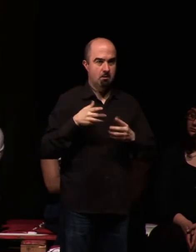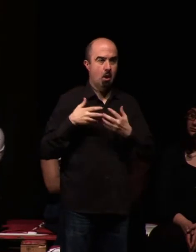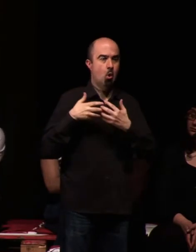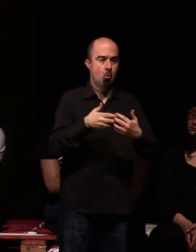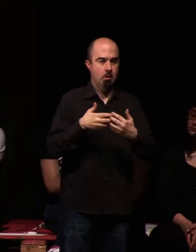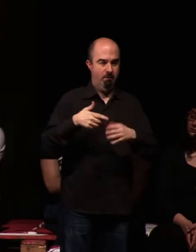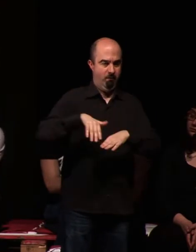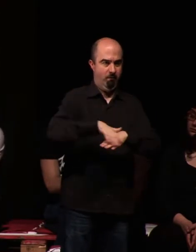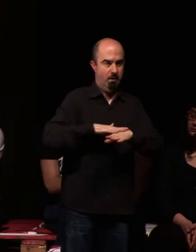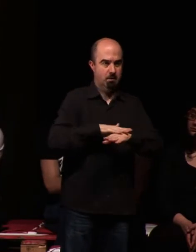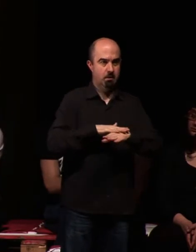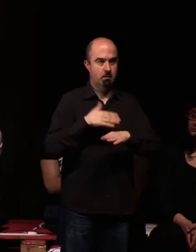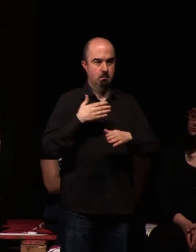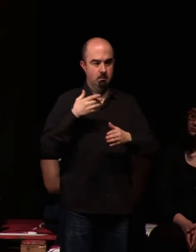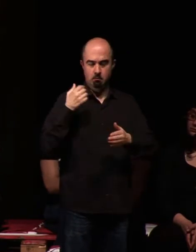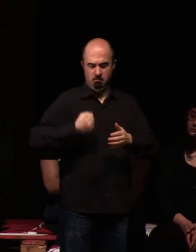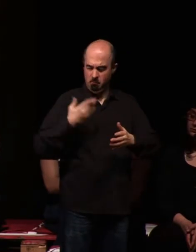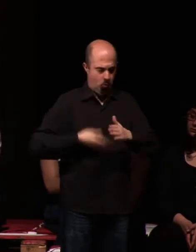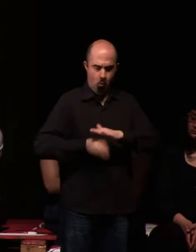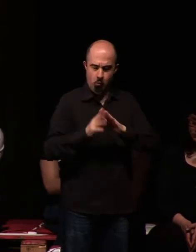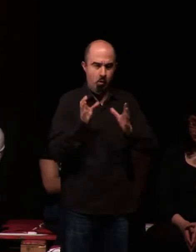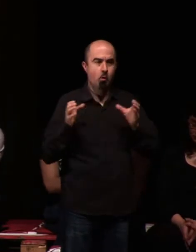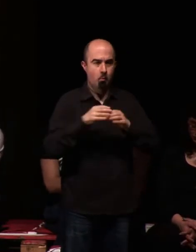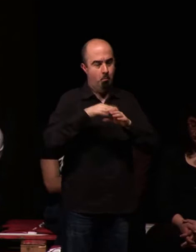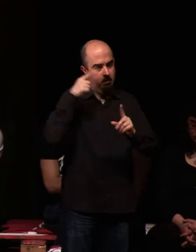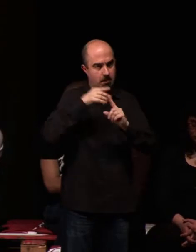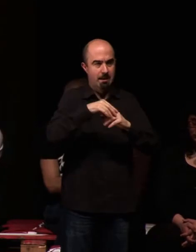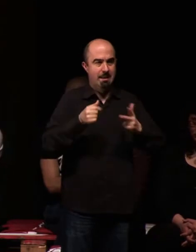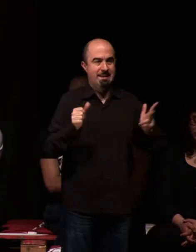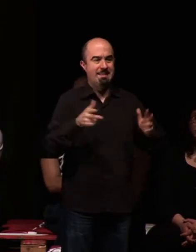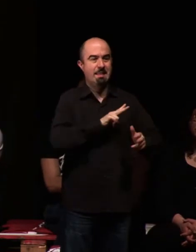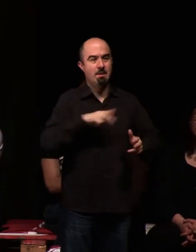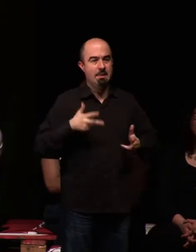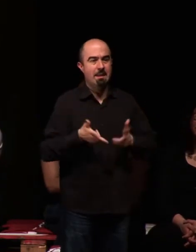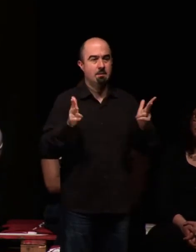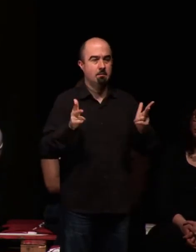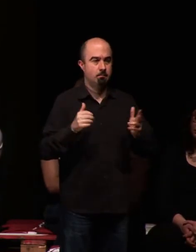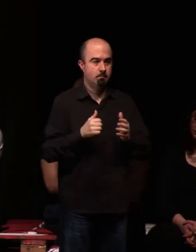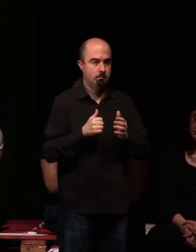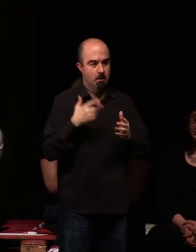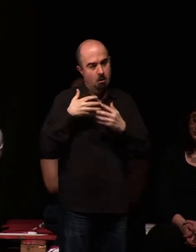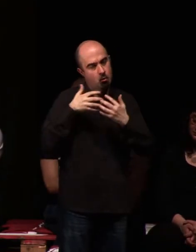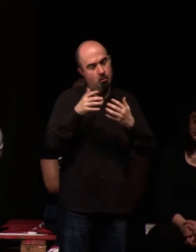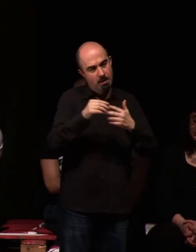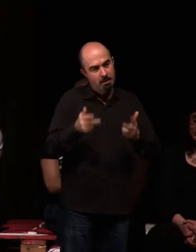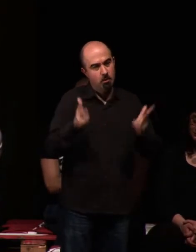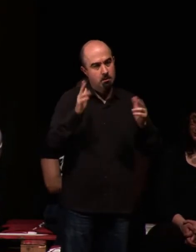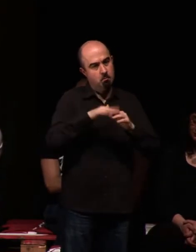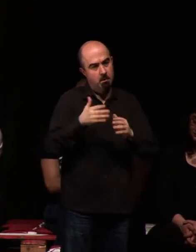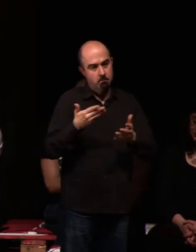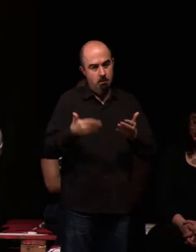de base, en aquesta lluita persistent i col·lectiva per la independència i per la ruptura democràtica, posem la mà estesa al